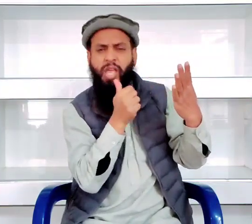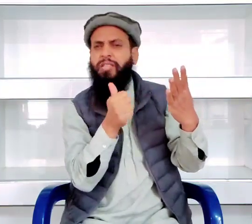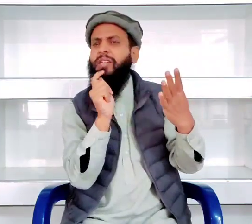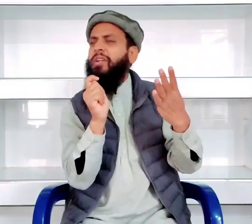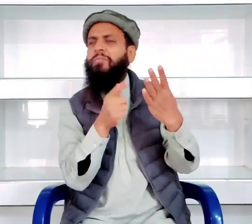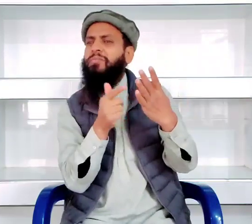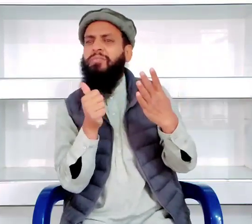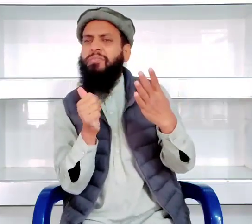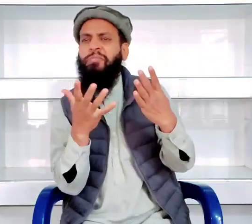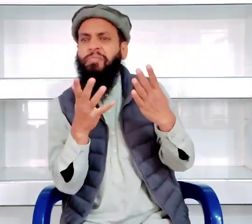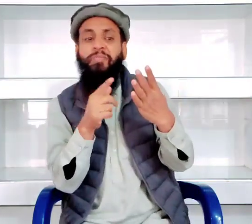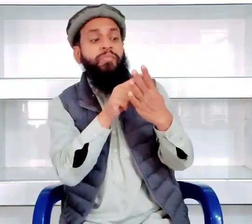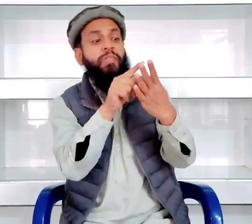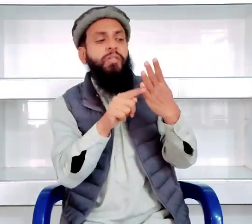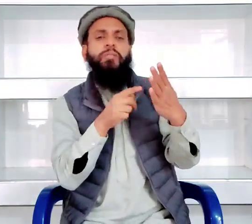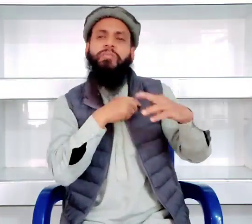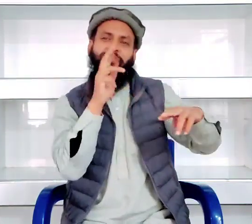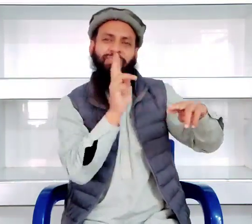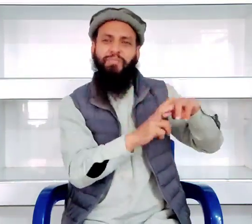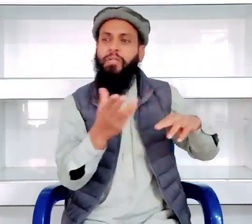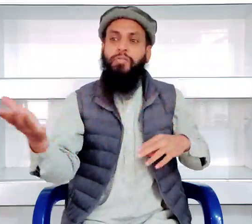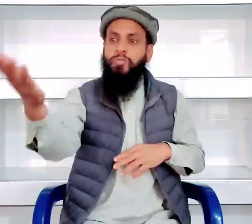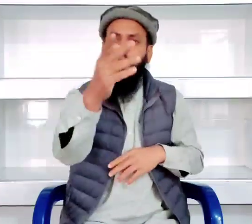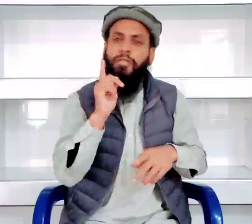کچھ نہ کچھ خریدتا رہتا ہے کچھ نہ کچھ بیچتا رہتا ہے